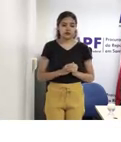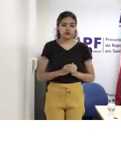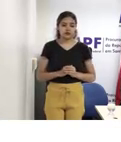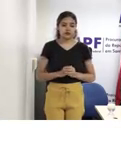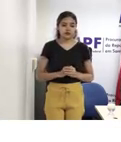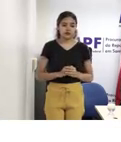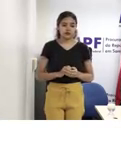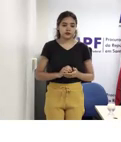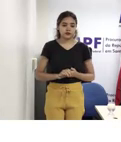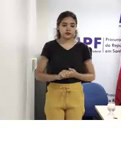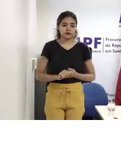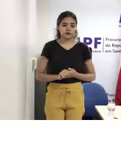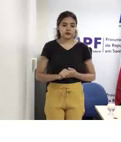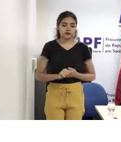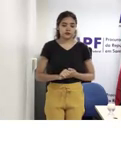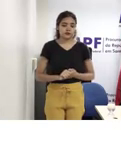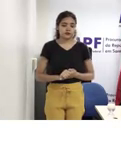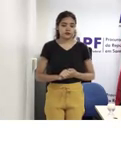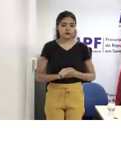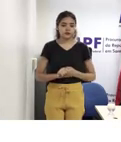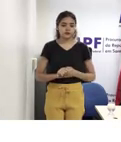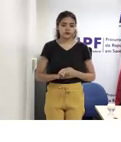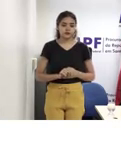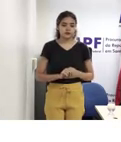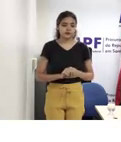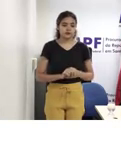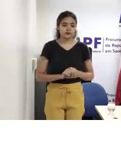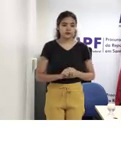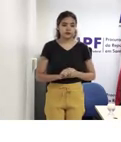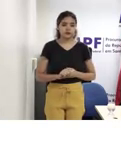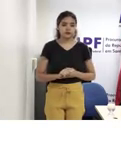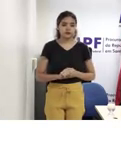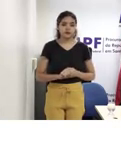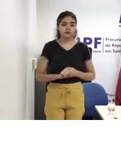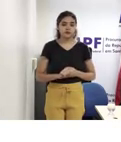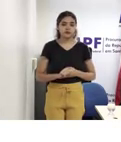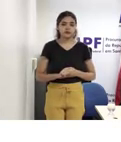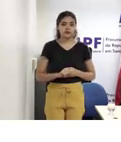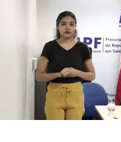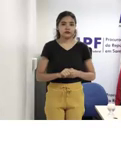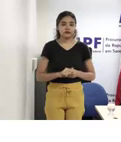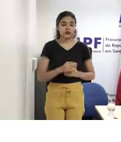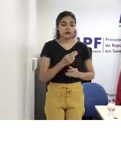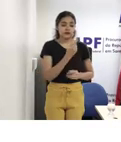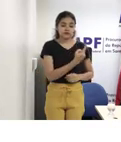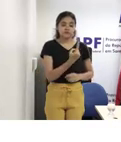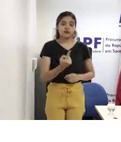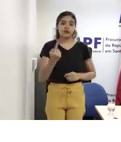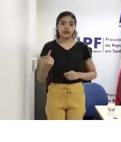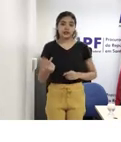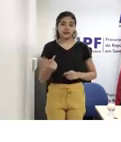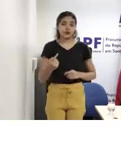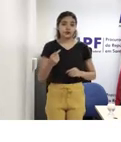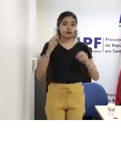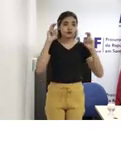a assim cada uma estudou um ambiente criminológico específico mas nós vimos lá na escola de Chicago a teoria